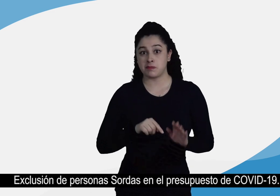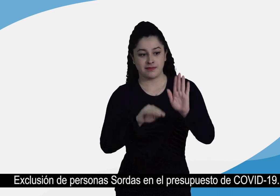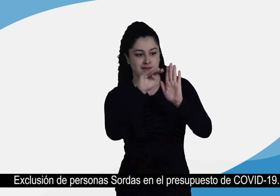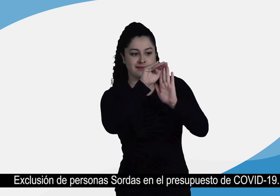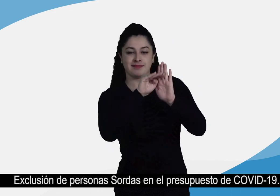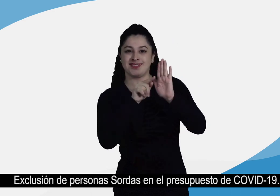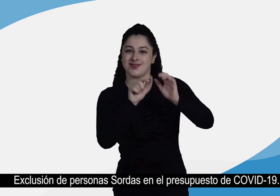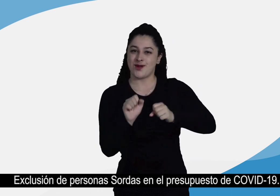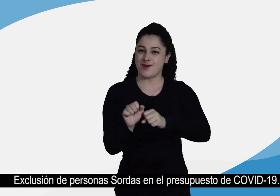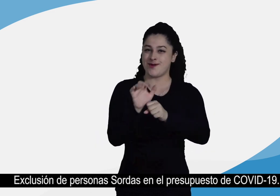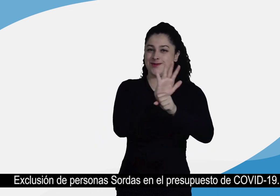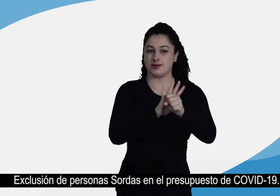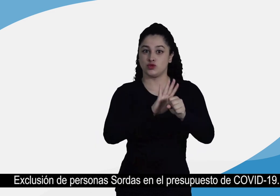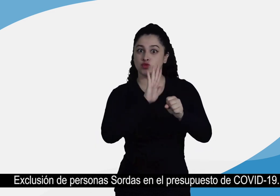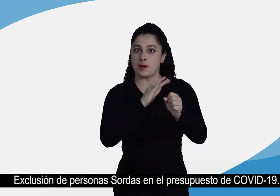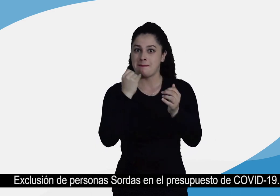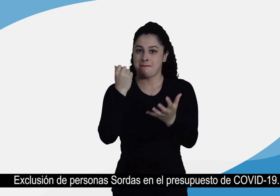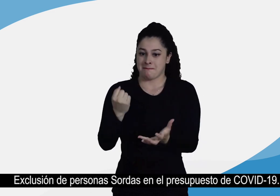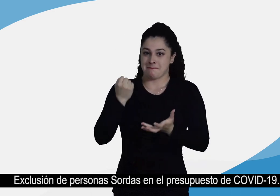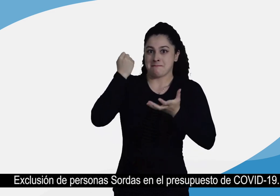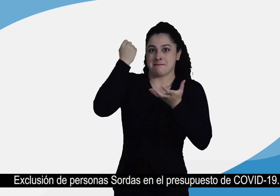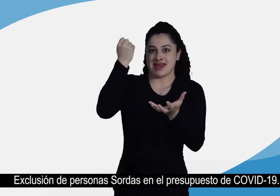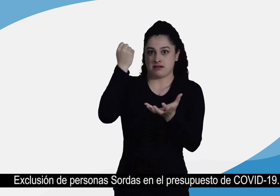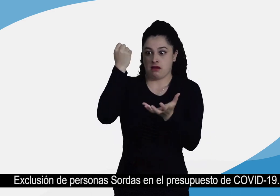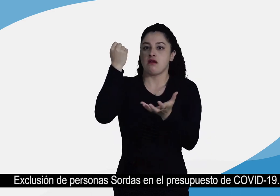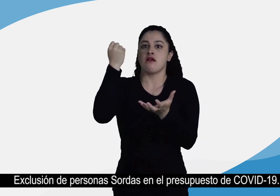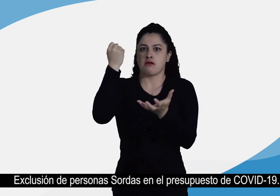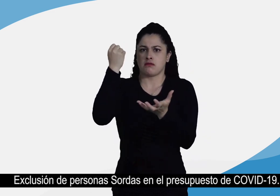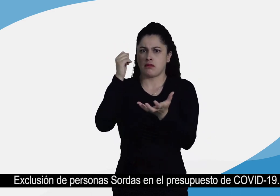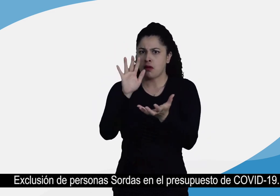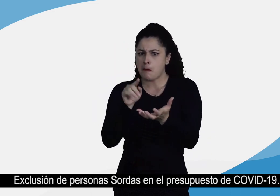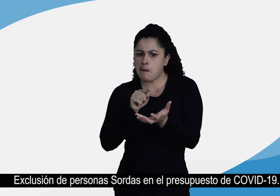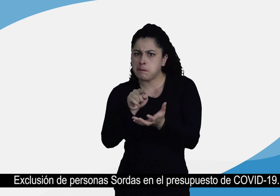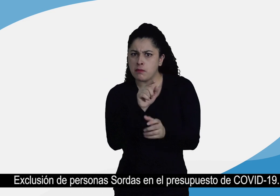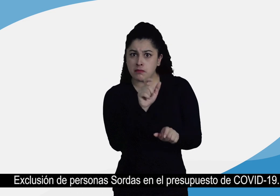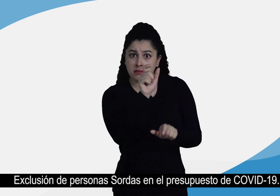Exclusión de personas sordas en el presupuesto de COVID-19